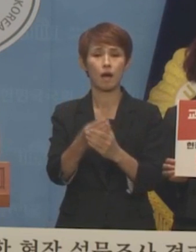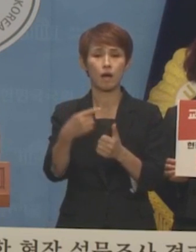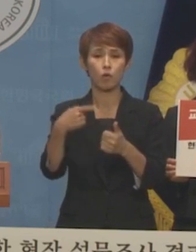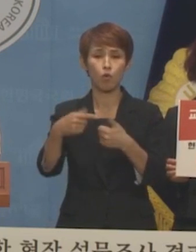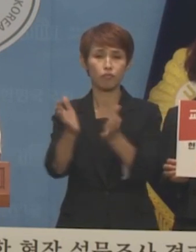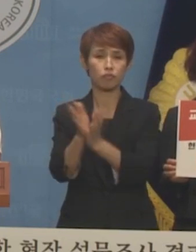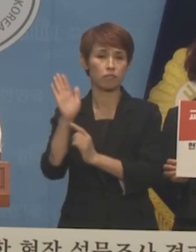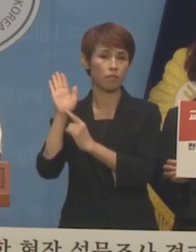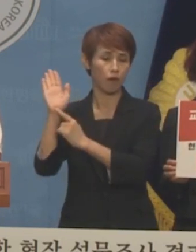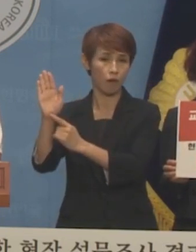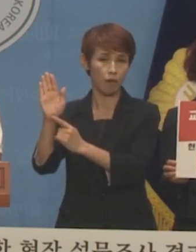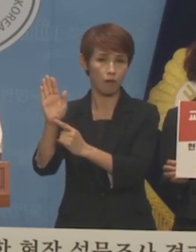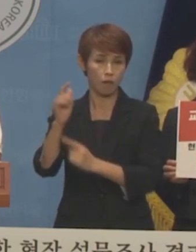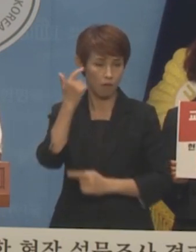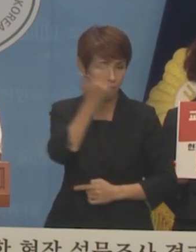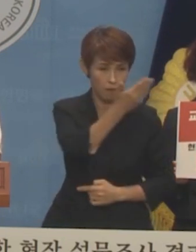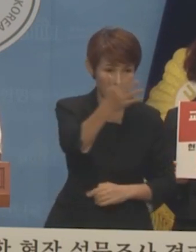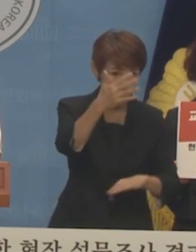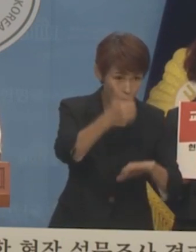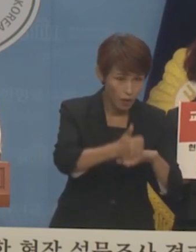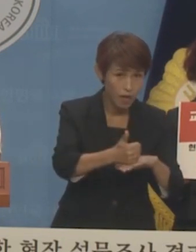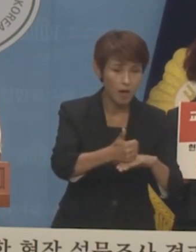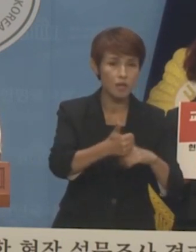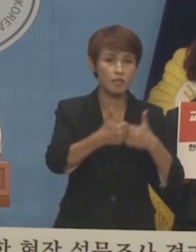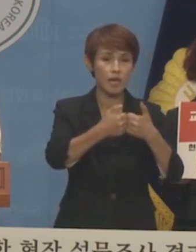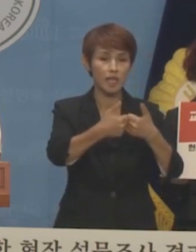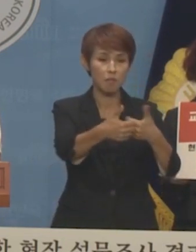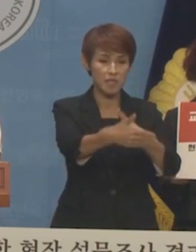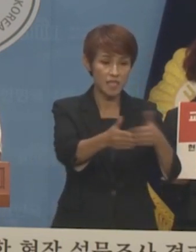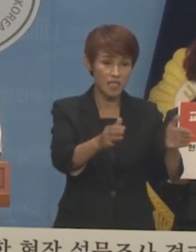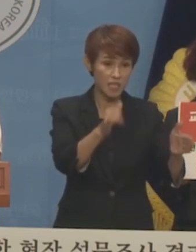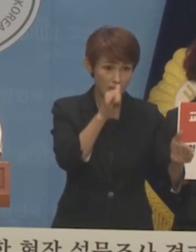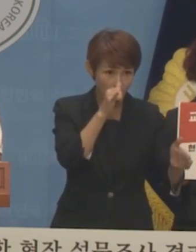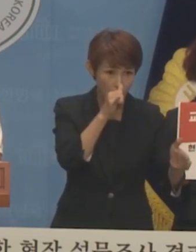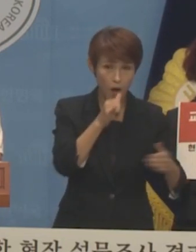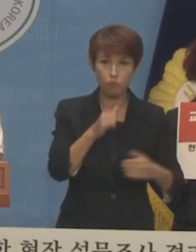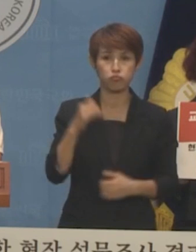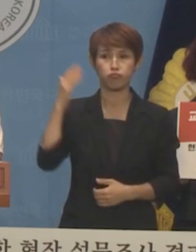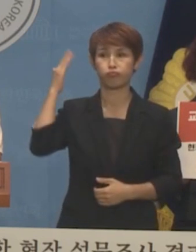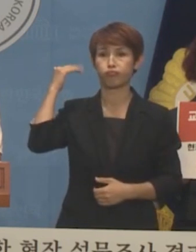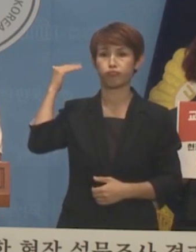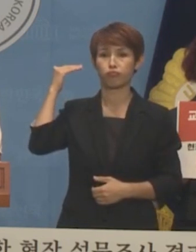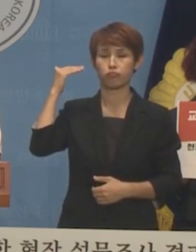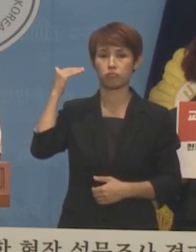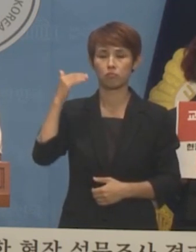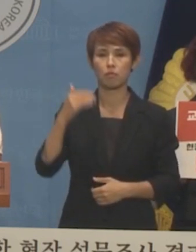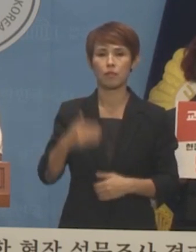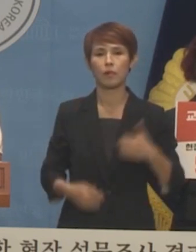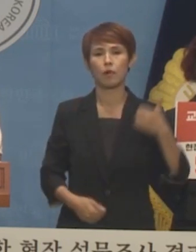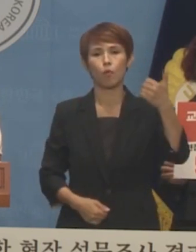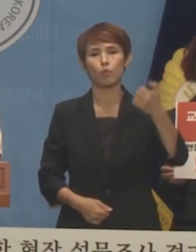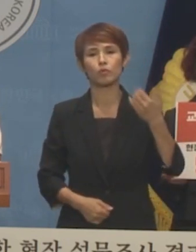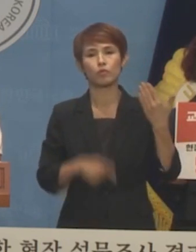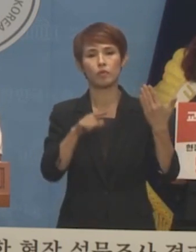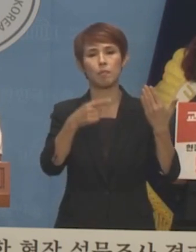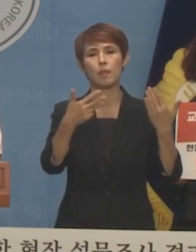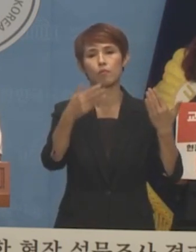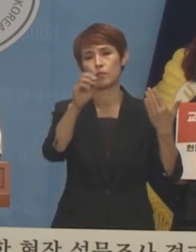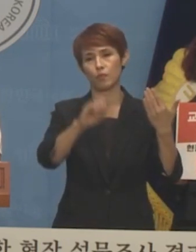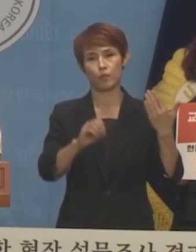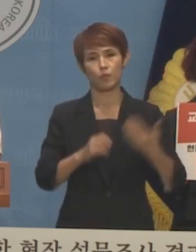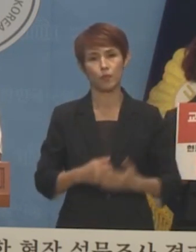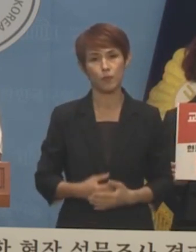설문 결과 학교에 민원 상담실이 구축된 사실을 모르고 있다가 59.8%로